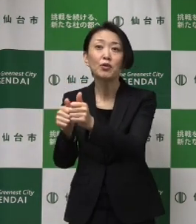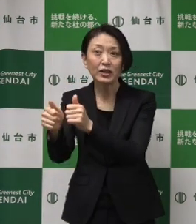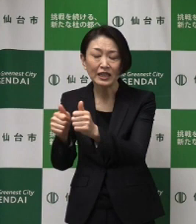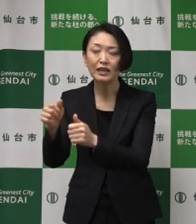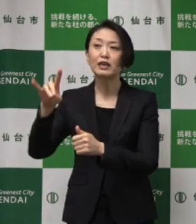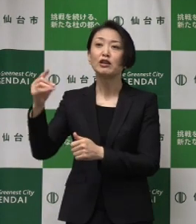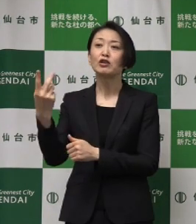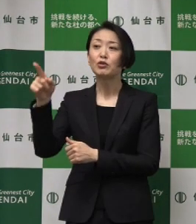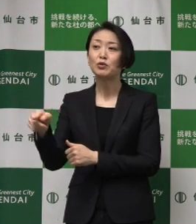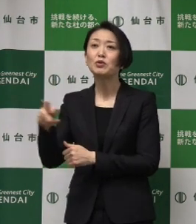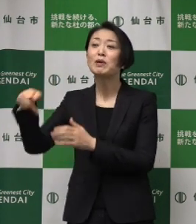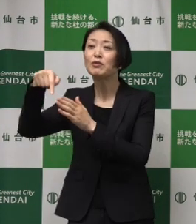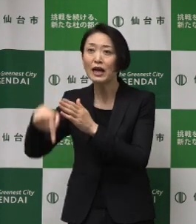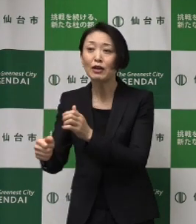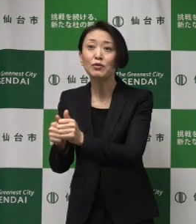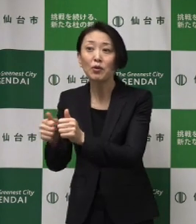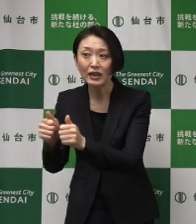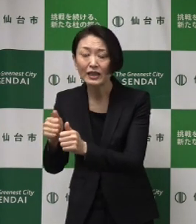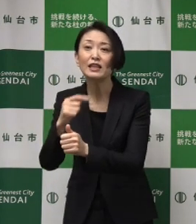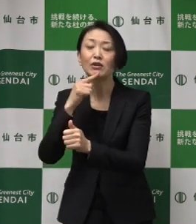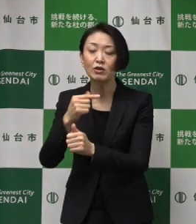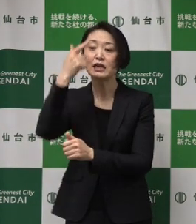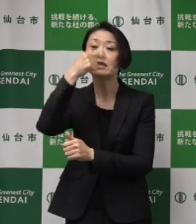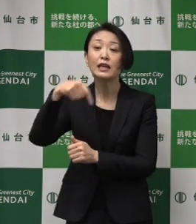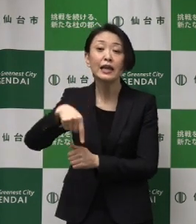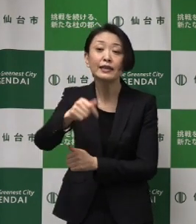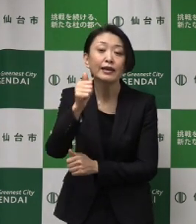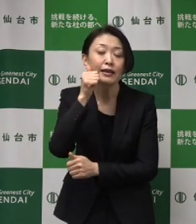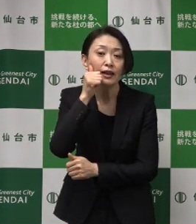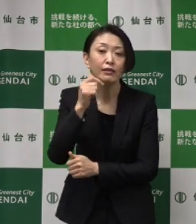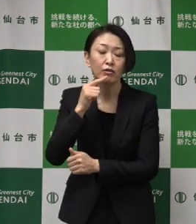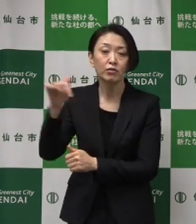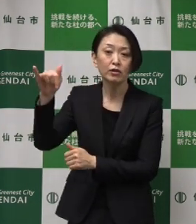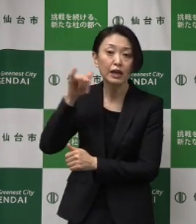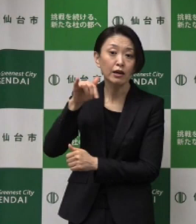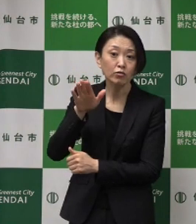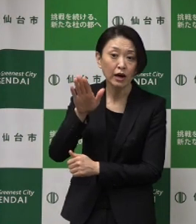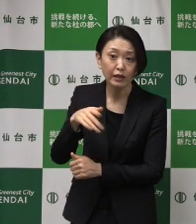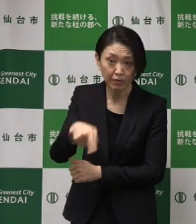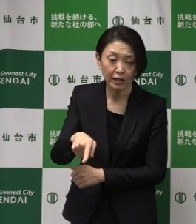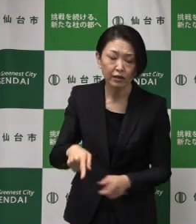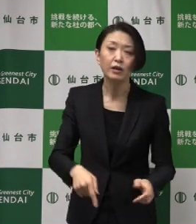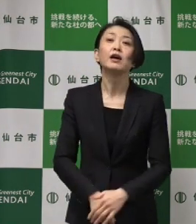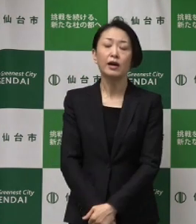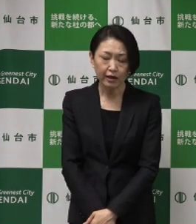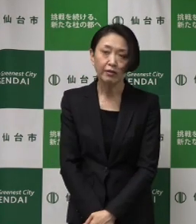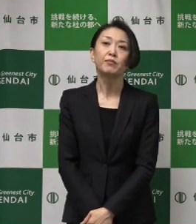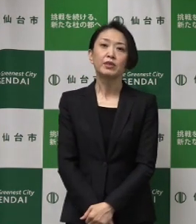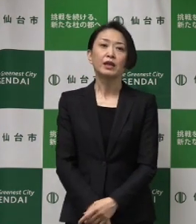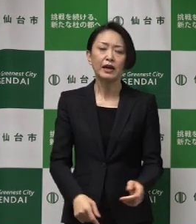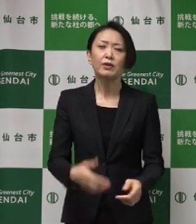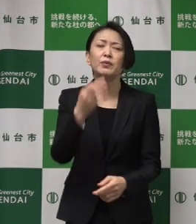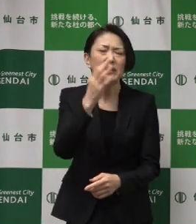合宿さんに行けないというか仙台に来れないという連絡は入ってはいるんです、 はい、 具体的には今は ごめんなさい、それ担